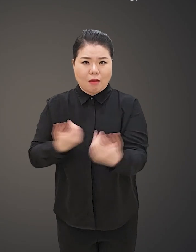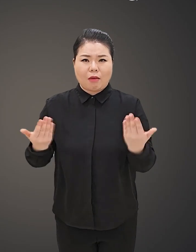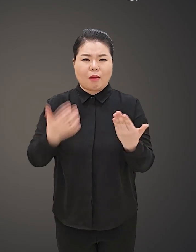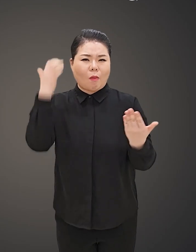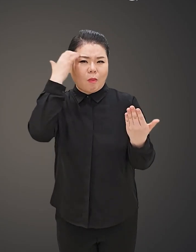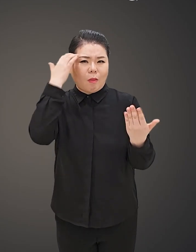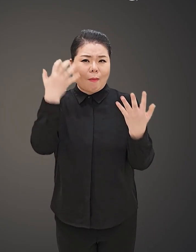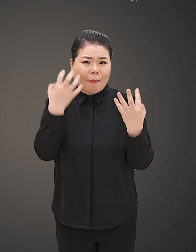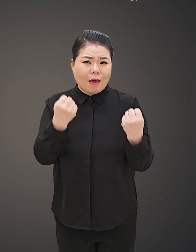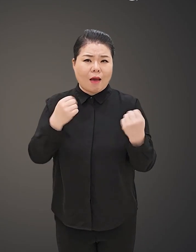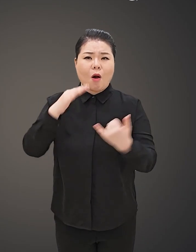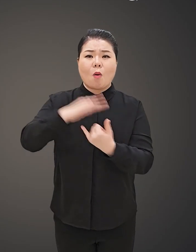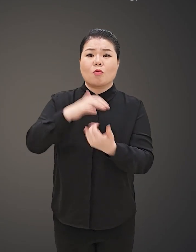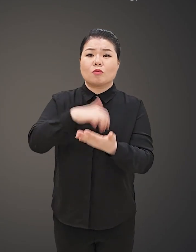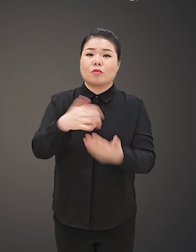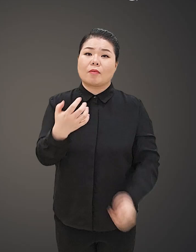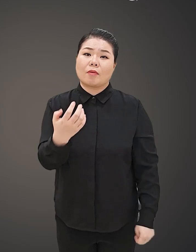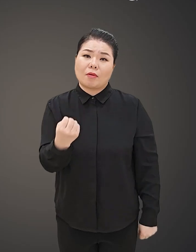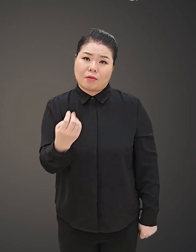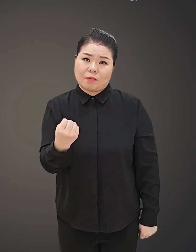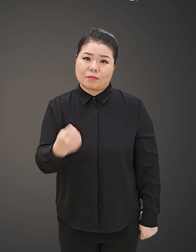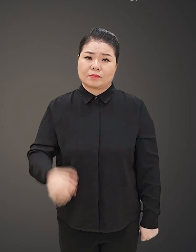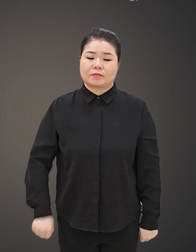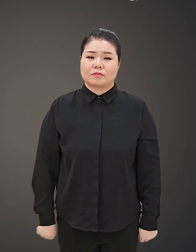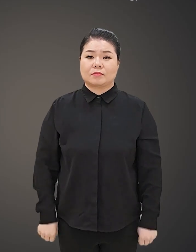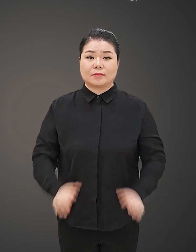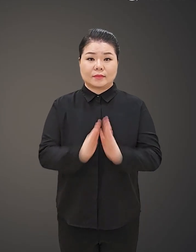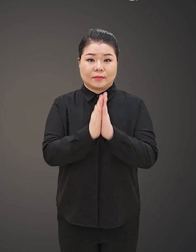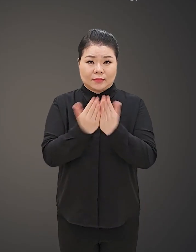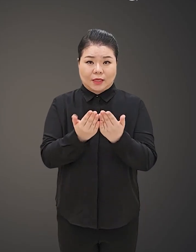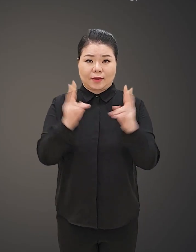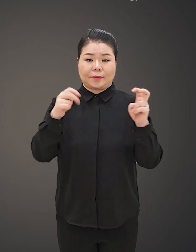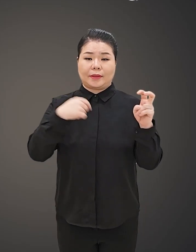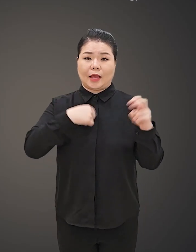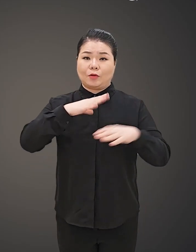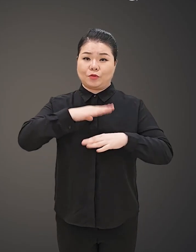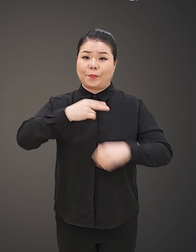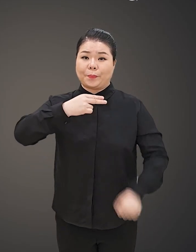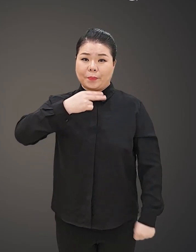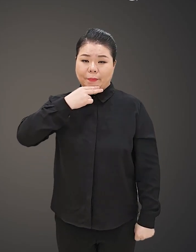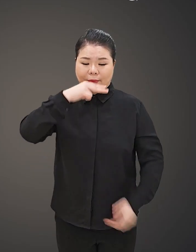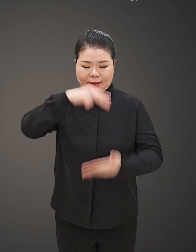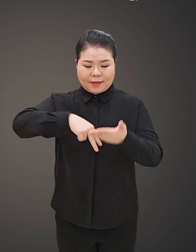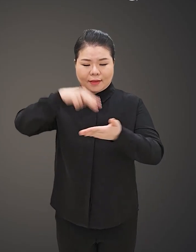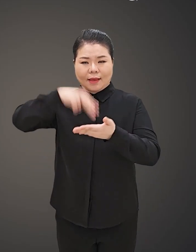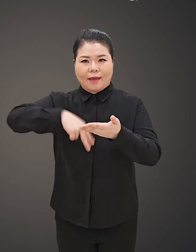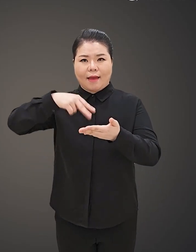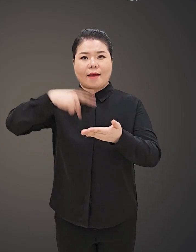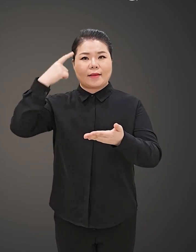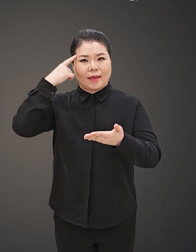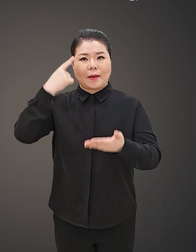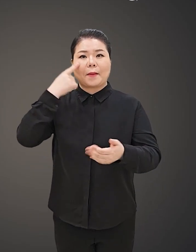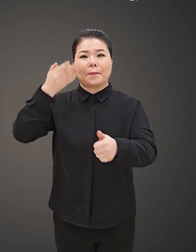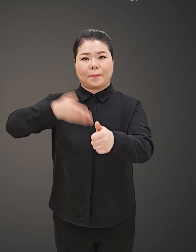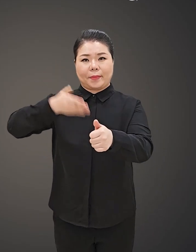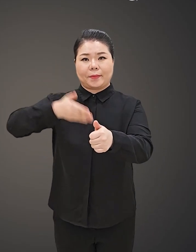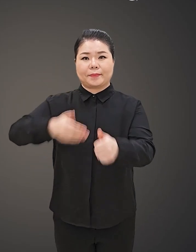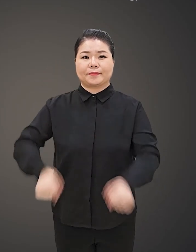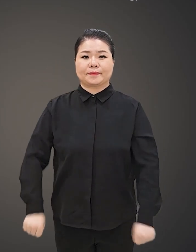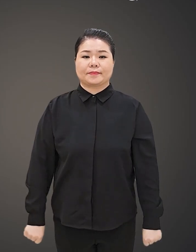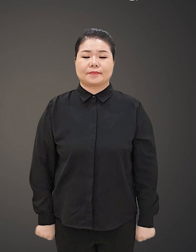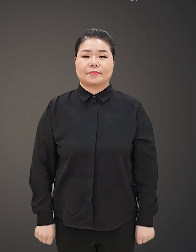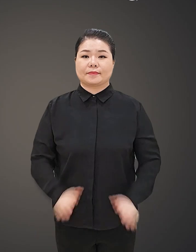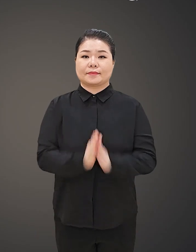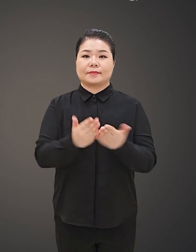잃은 채 고통받고 있을까요? 난 두렵지 않아요를 통해 깊이 생각해 봅시다.